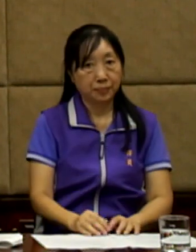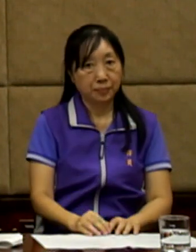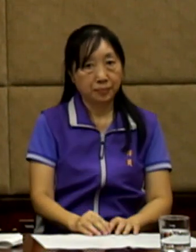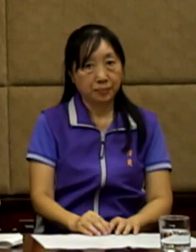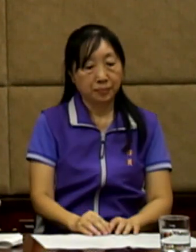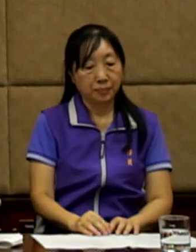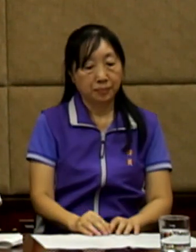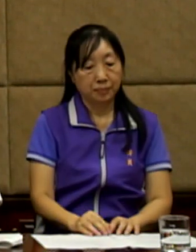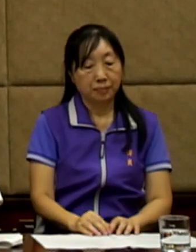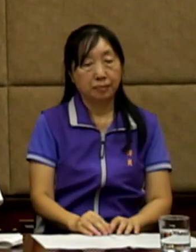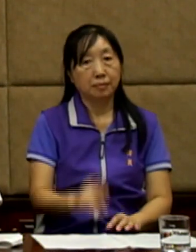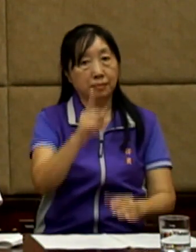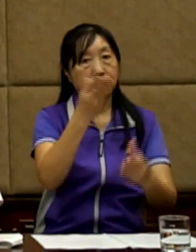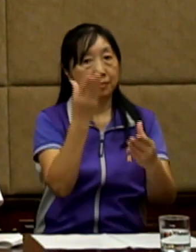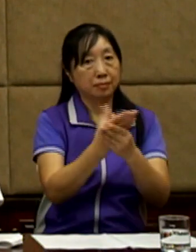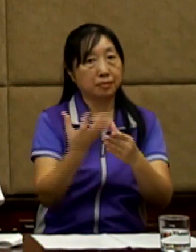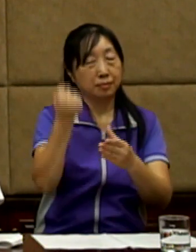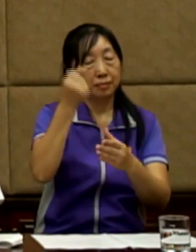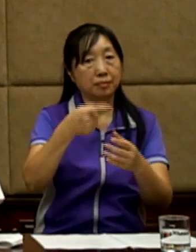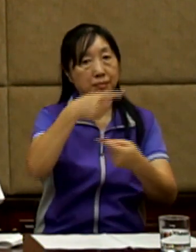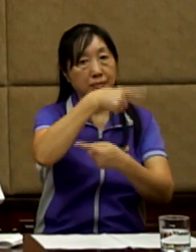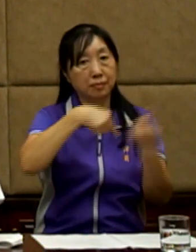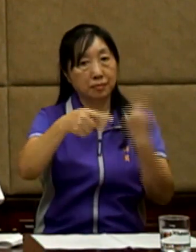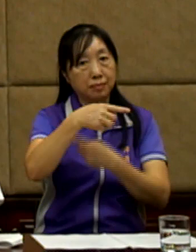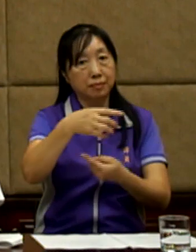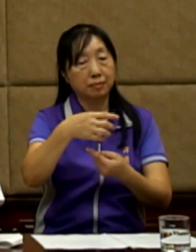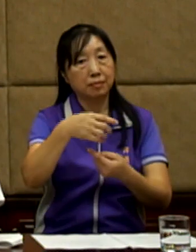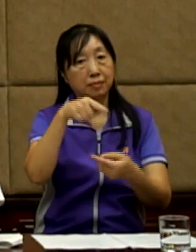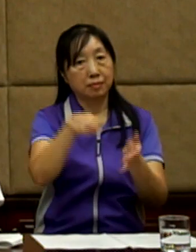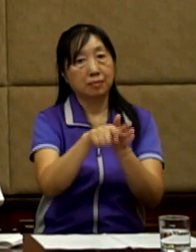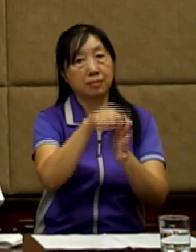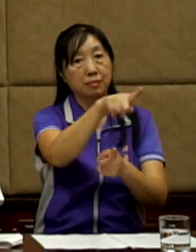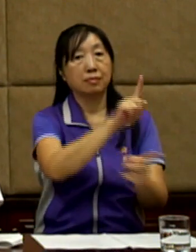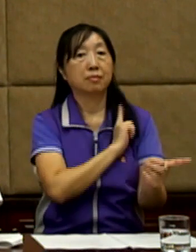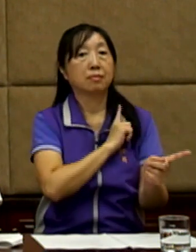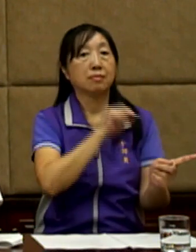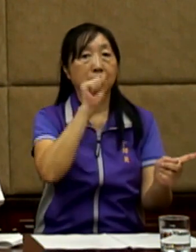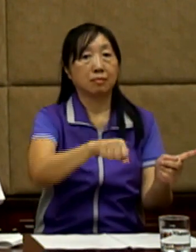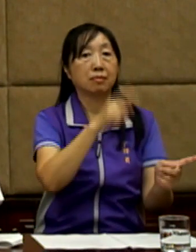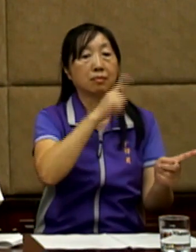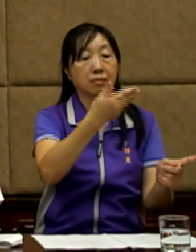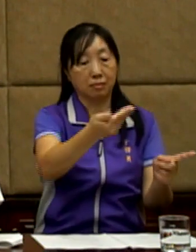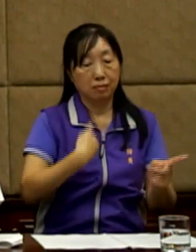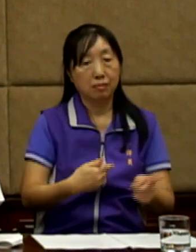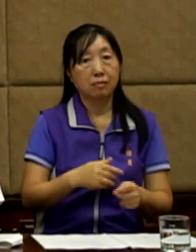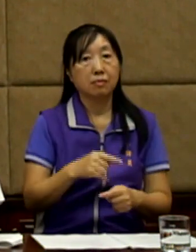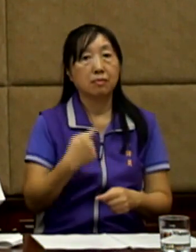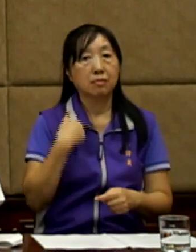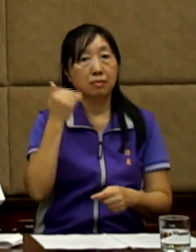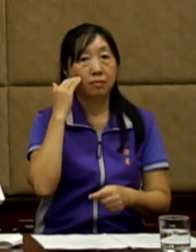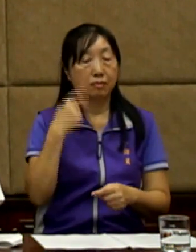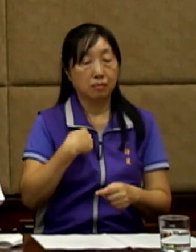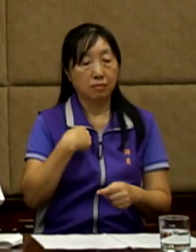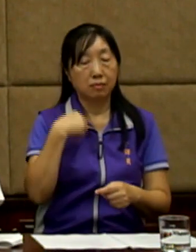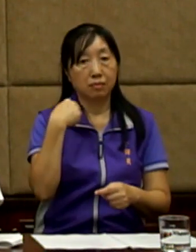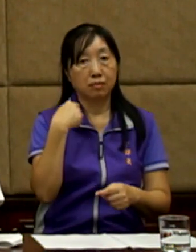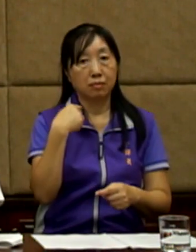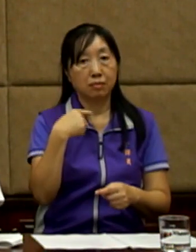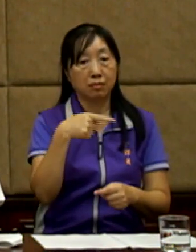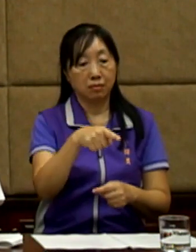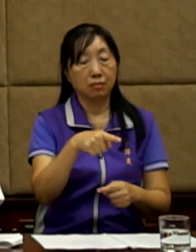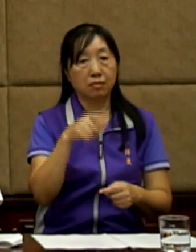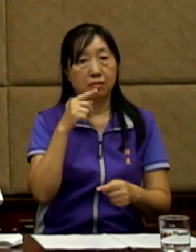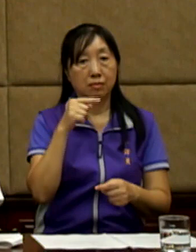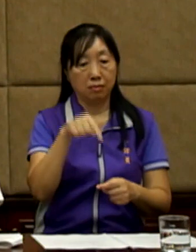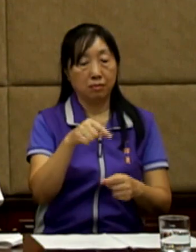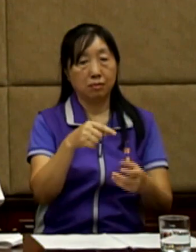他这个股权转让的时候，他承诺自己要缴回这两个。假使说 NCC 有指配给其那个指配给他